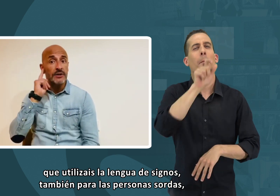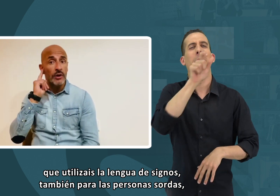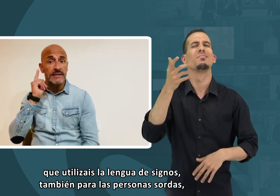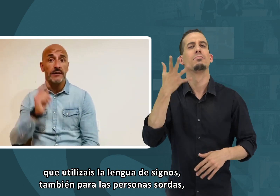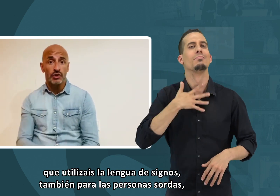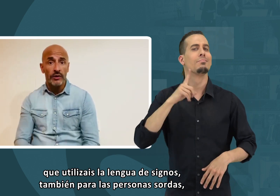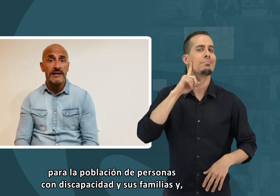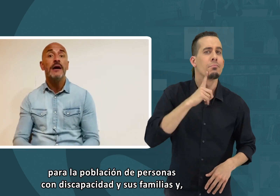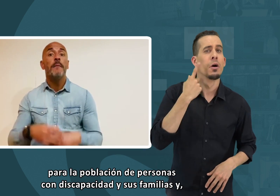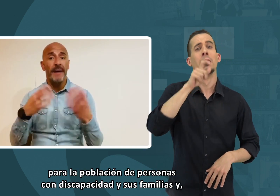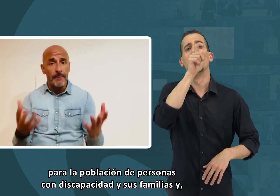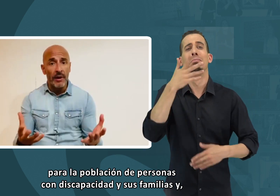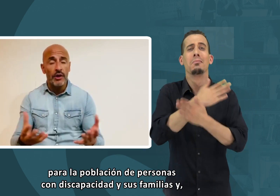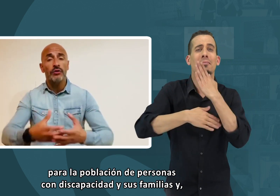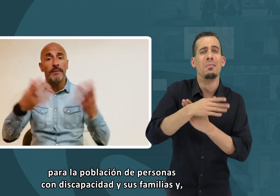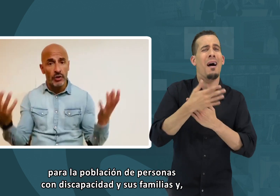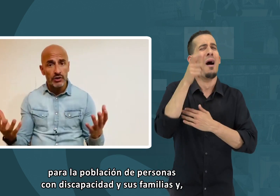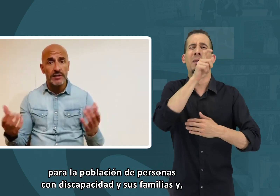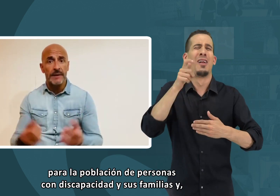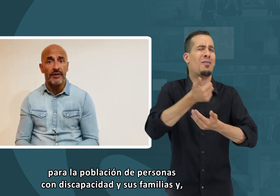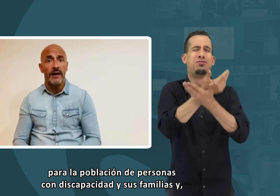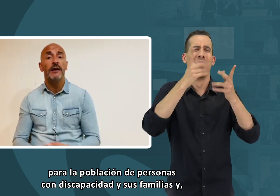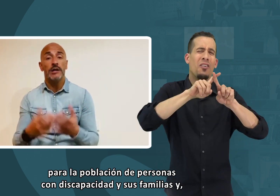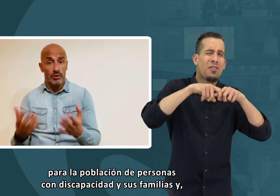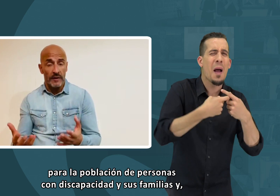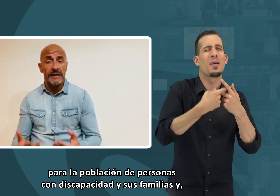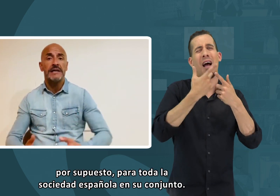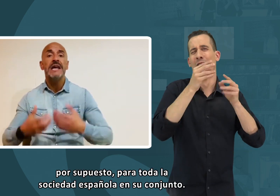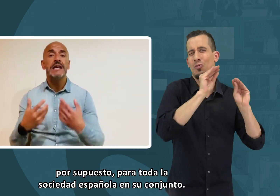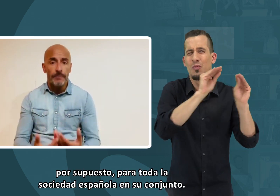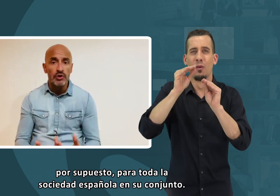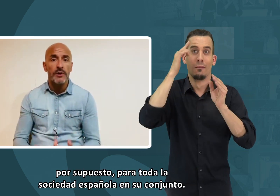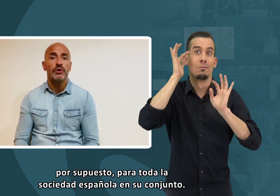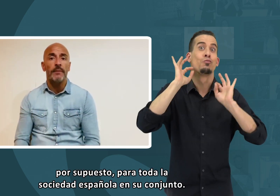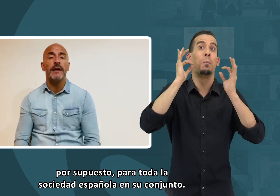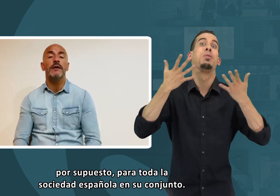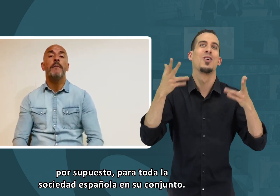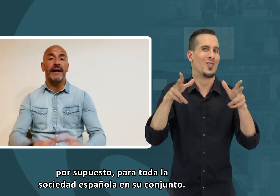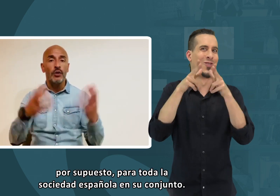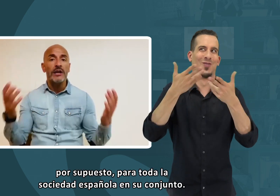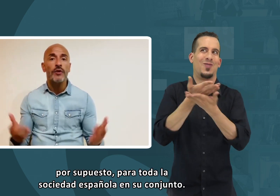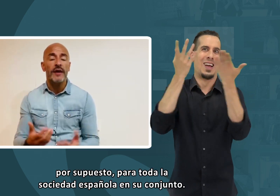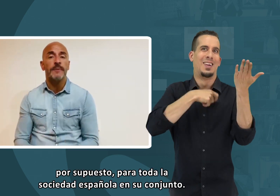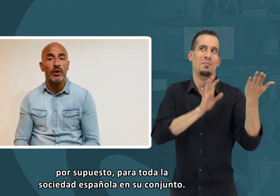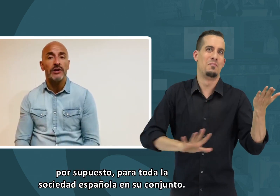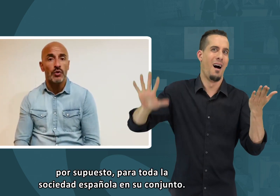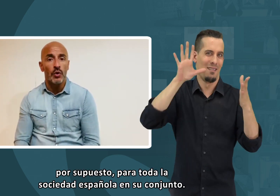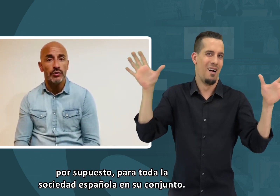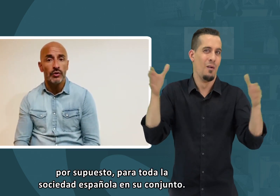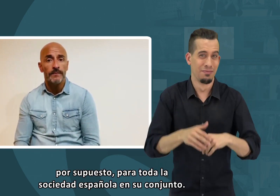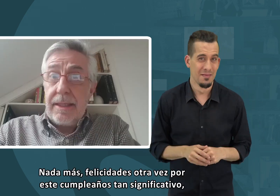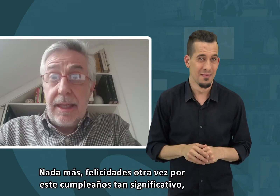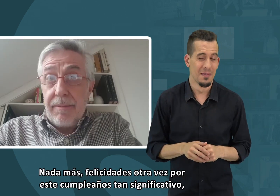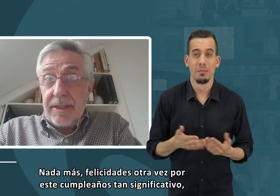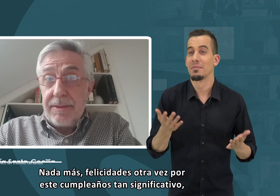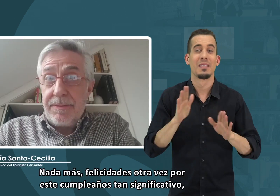para las personas sordas, para la población de personas con discapacidad y sus familias y, por supuesto, también para toda la sociedad española en su